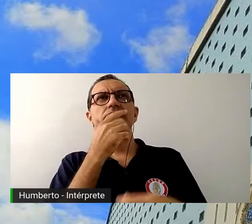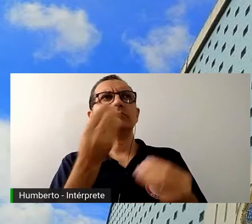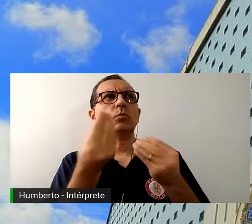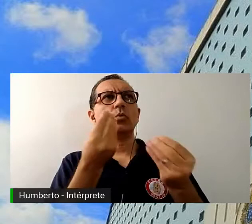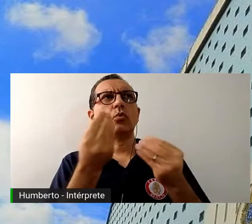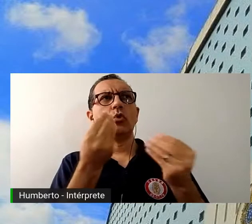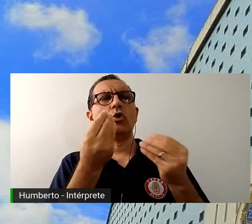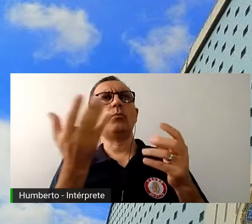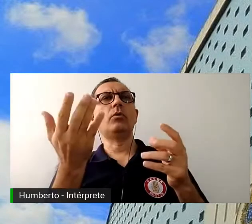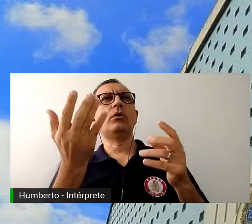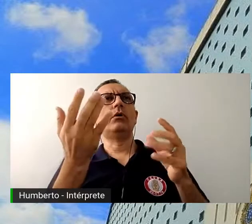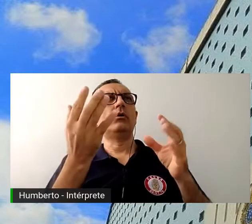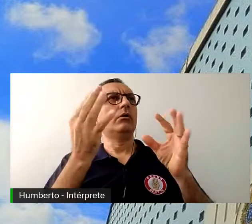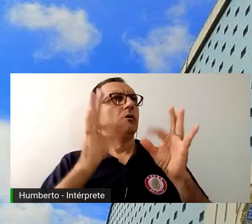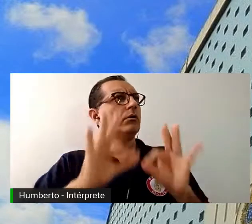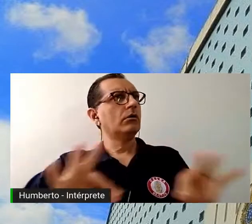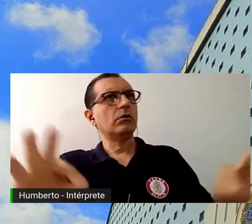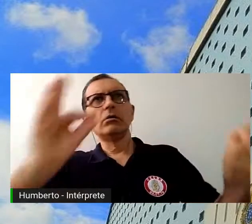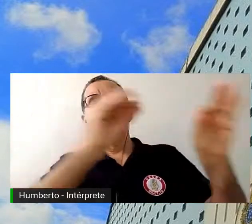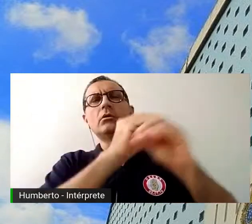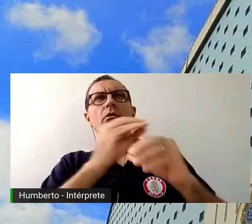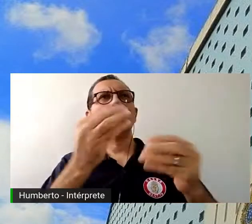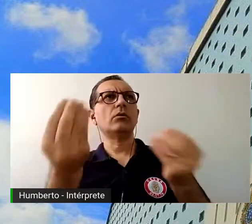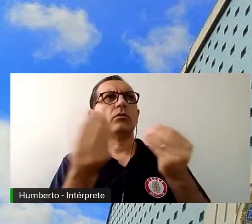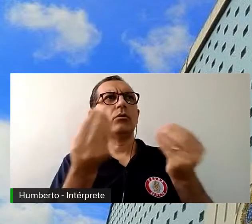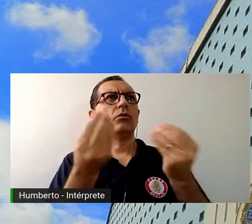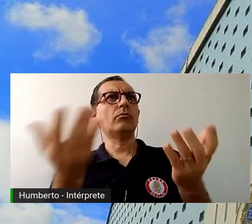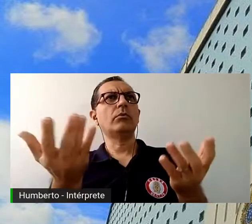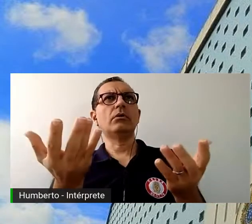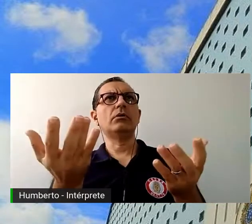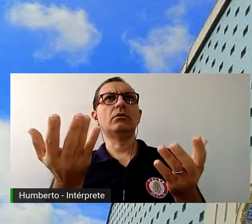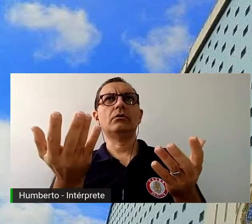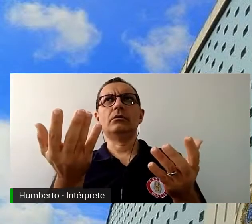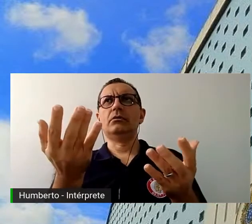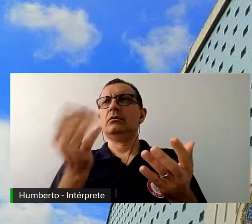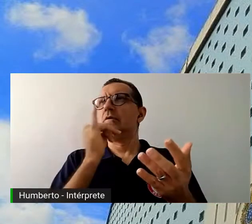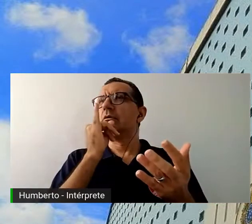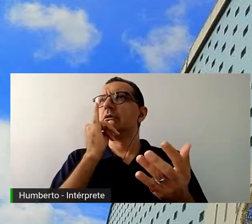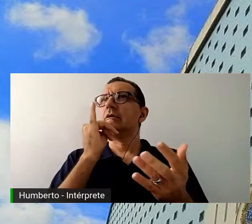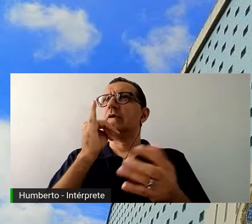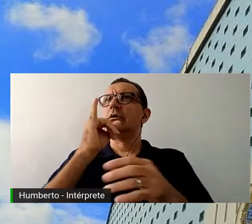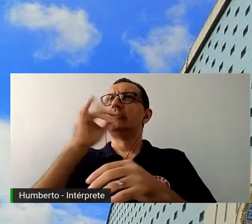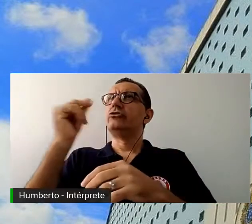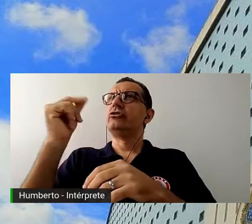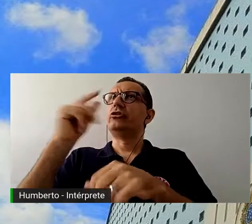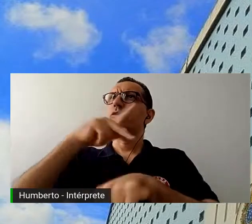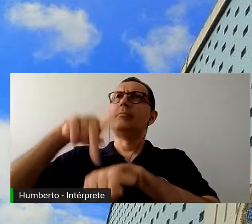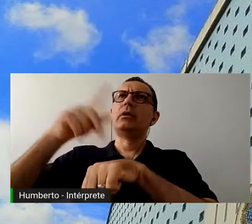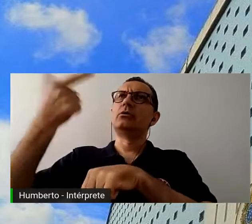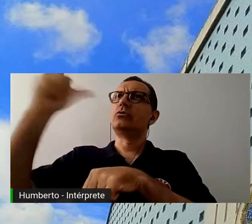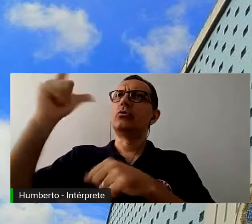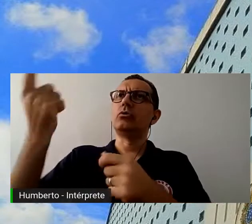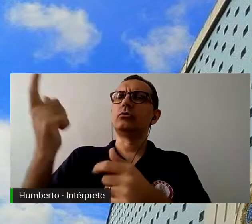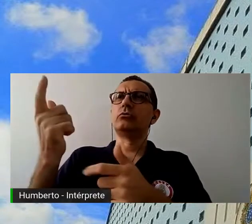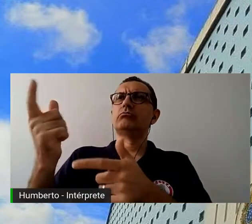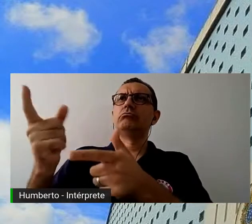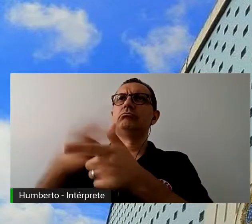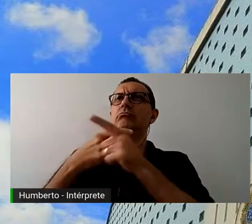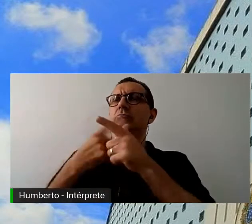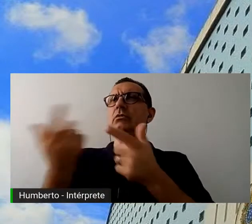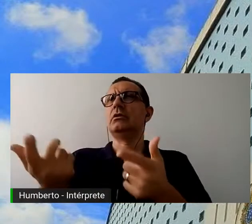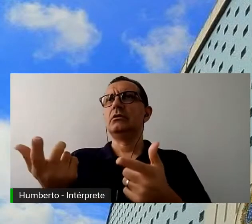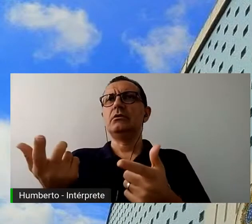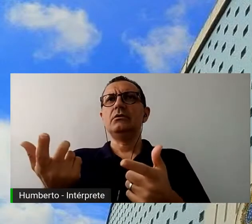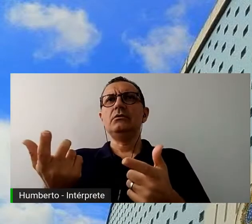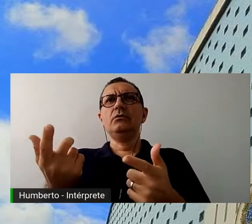articuladas pelos capitais investidos com o capital internacional, pelos juros, pelas reformas trabalhistas e da educação.